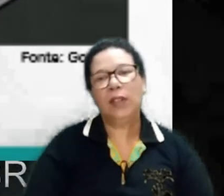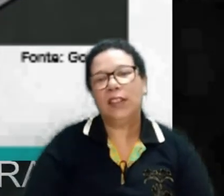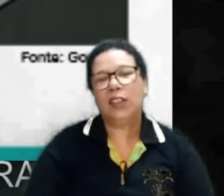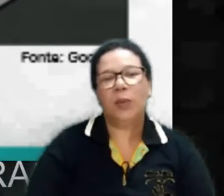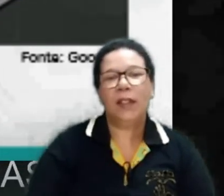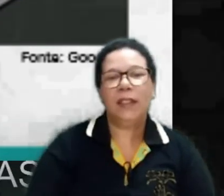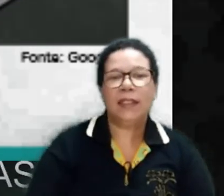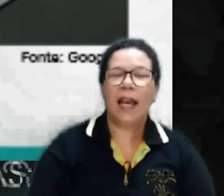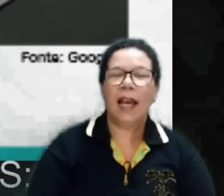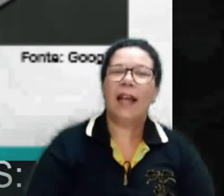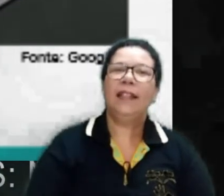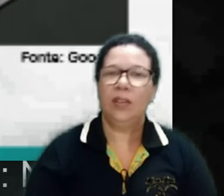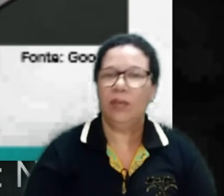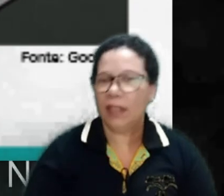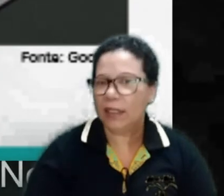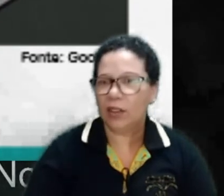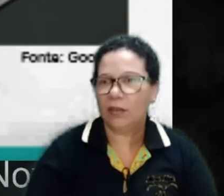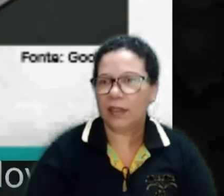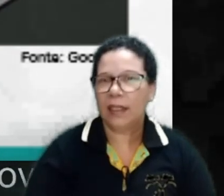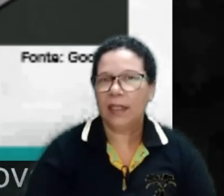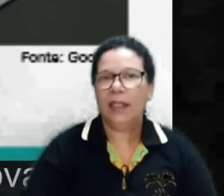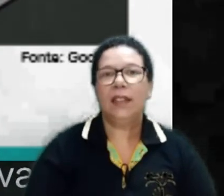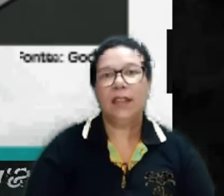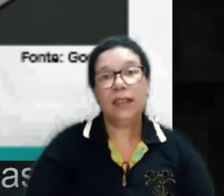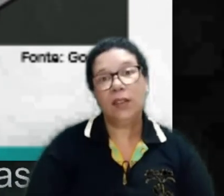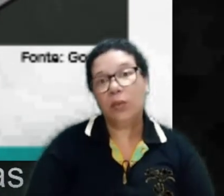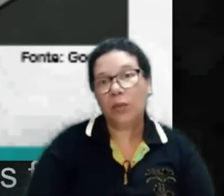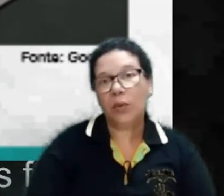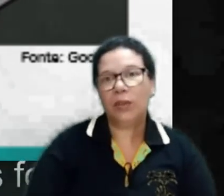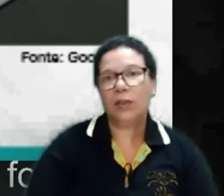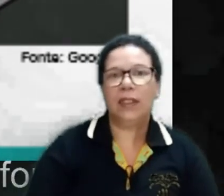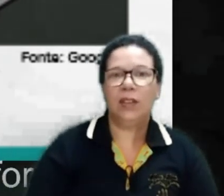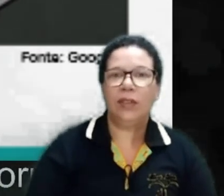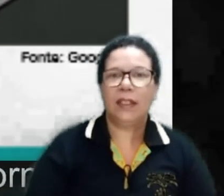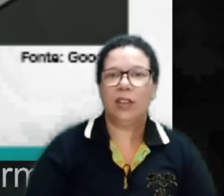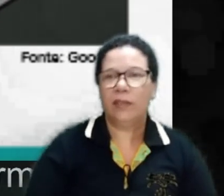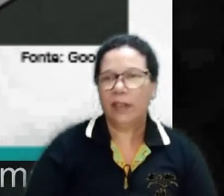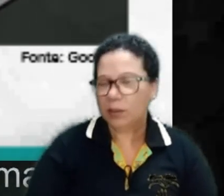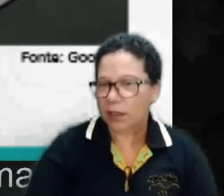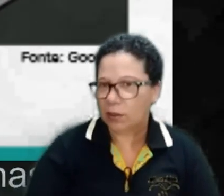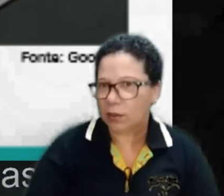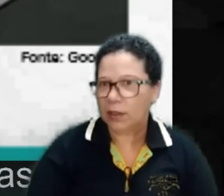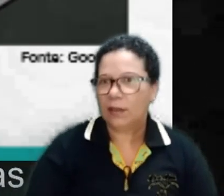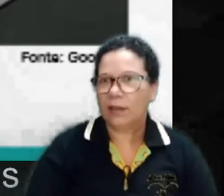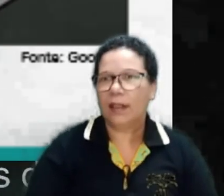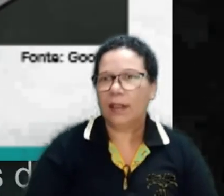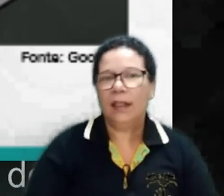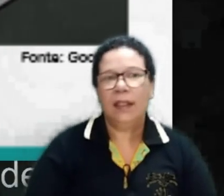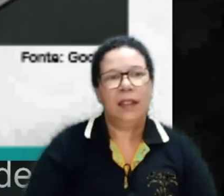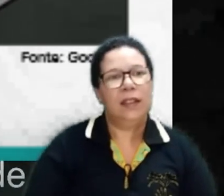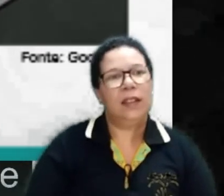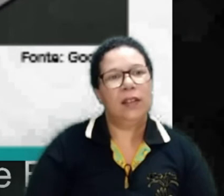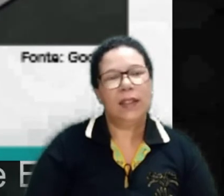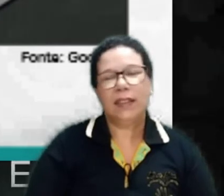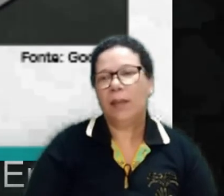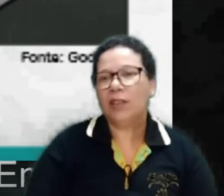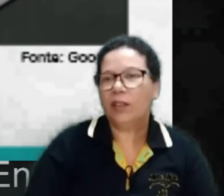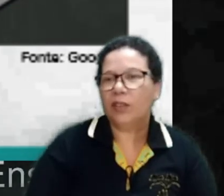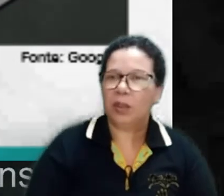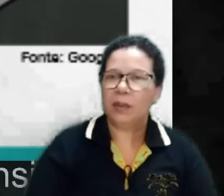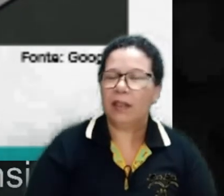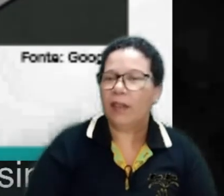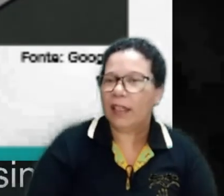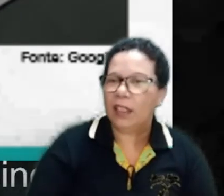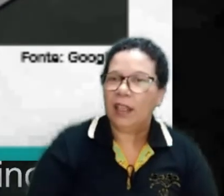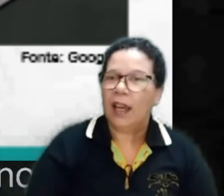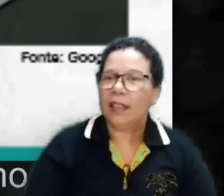mudanças podem ser ainda mais significativas e têm sido muito significativas mesmo, né? Então, nessa imagem aí, você